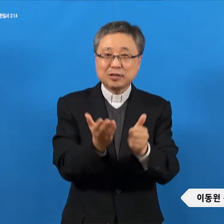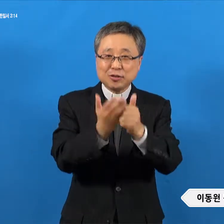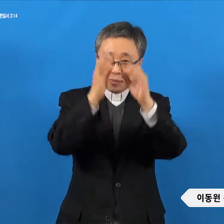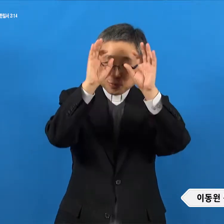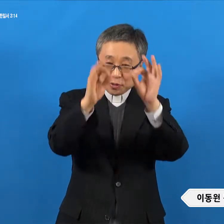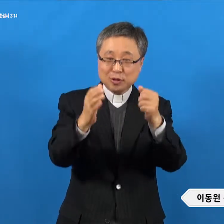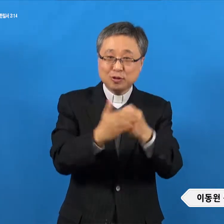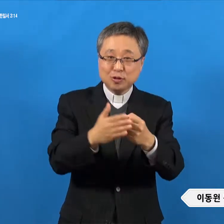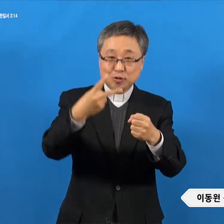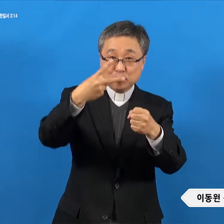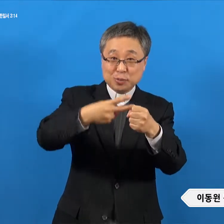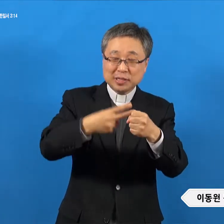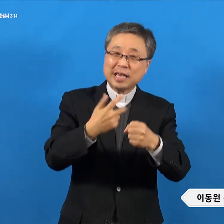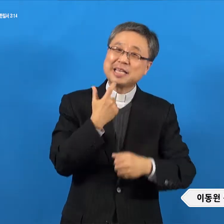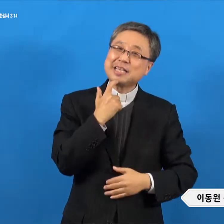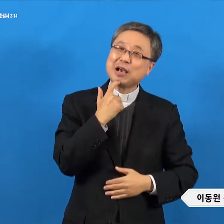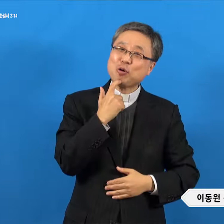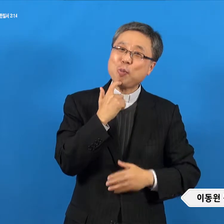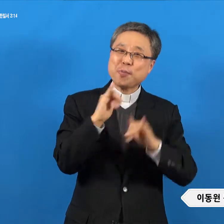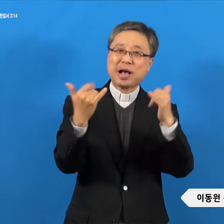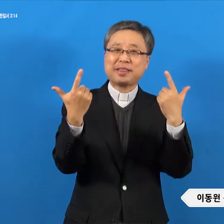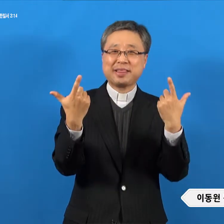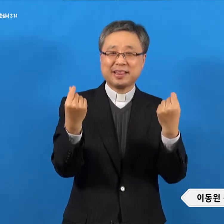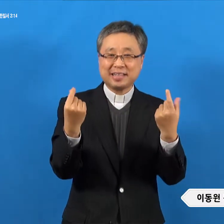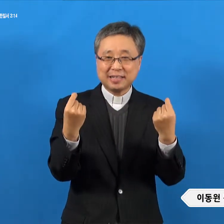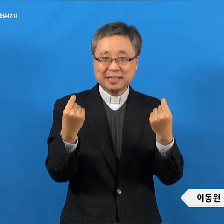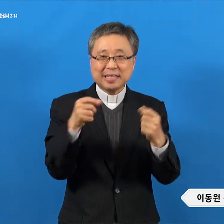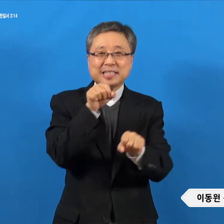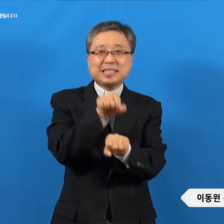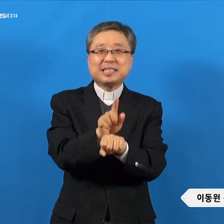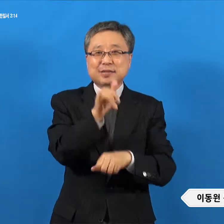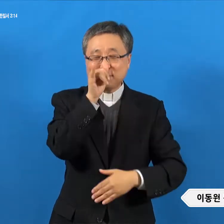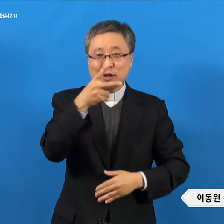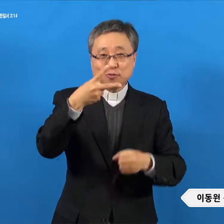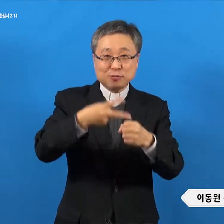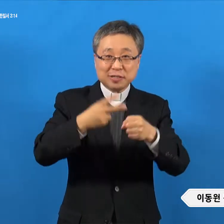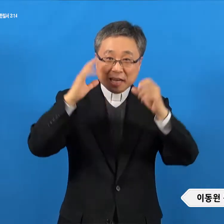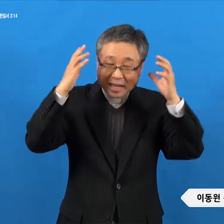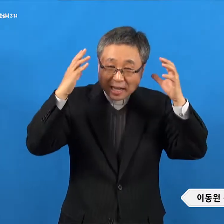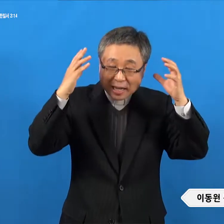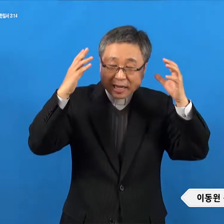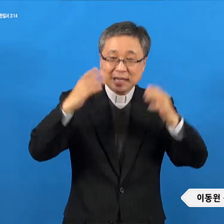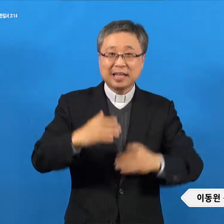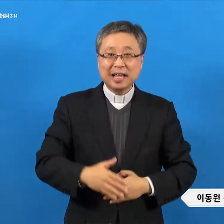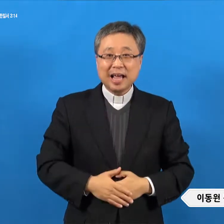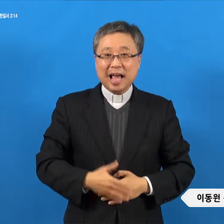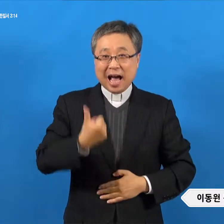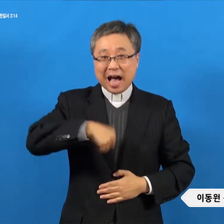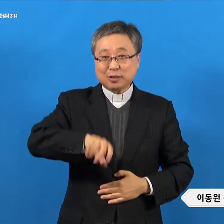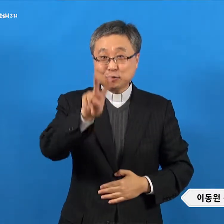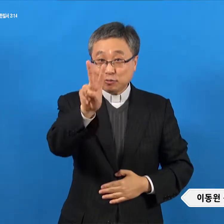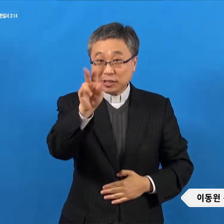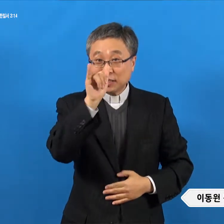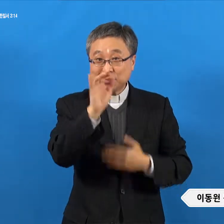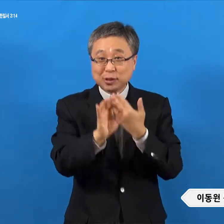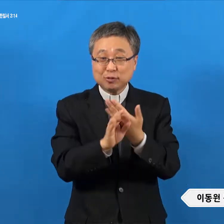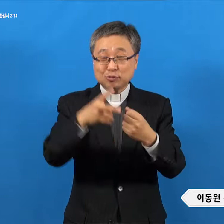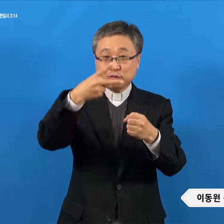같은 기질이 있어요. 심리학 교과서에 보니까 둘째 아이에게는 아들을 둘을 기르면 둘째